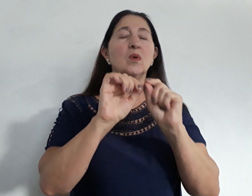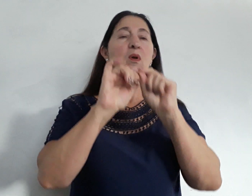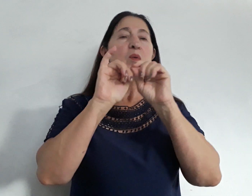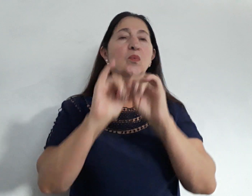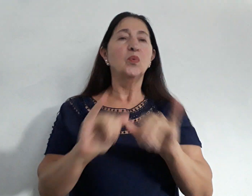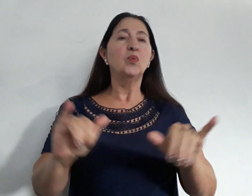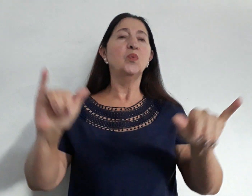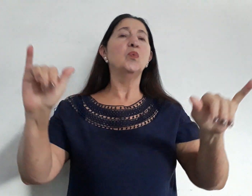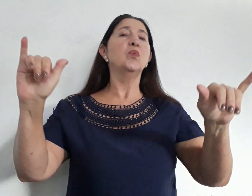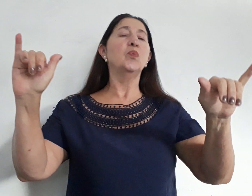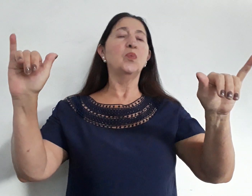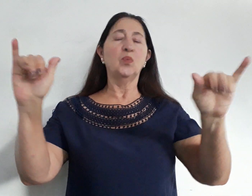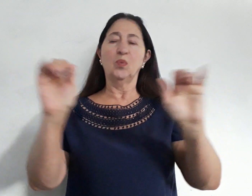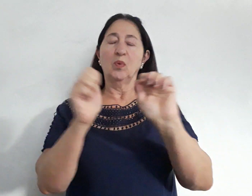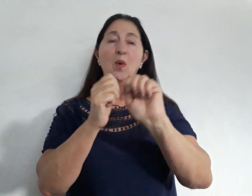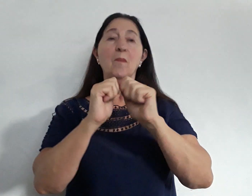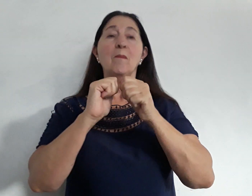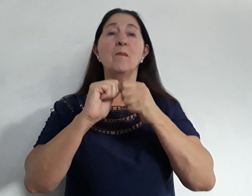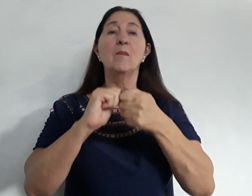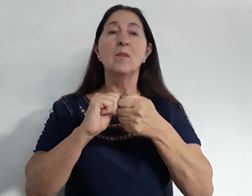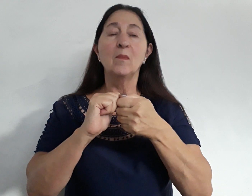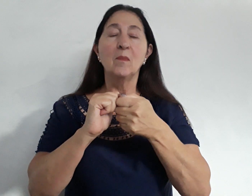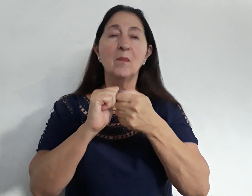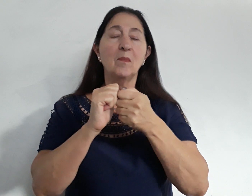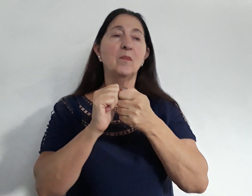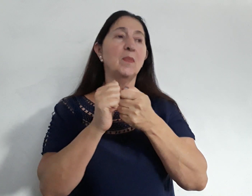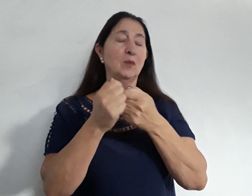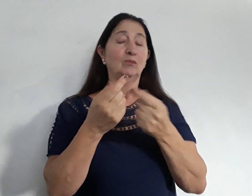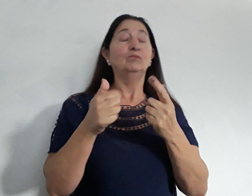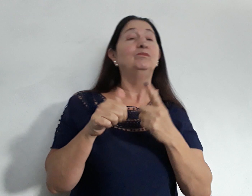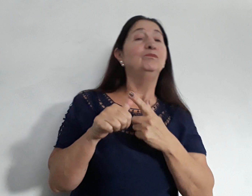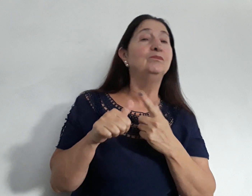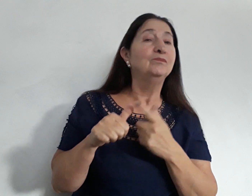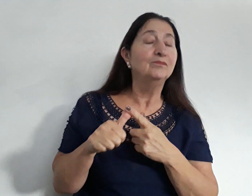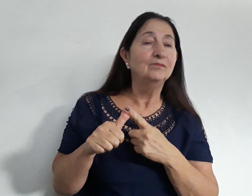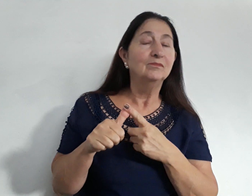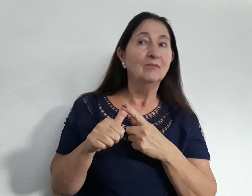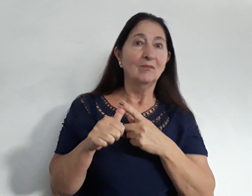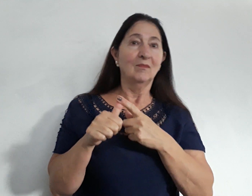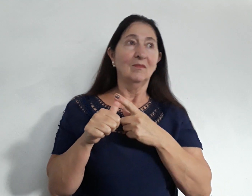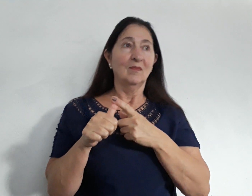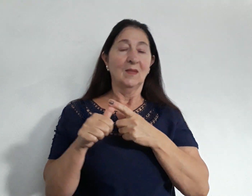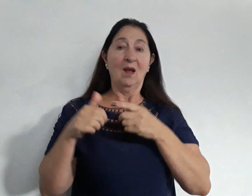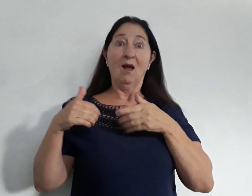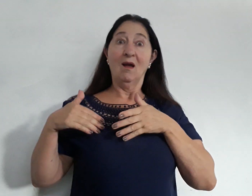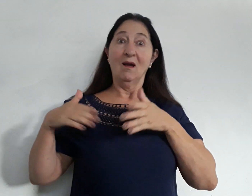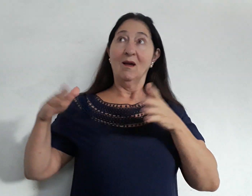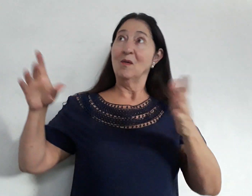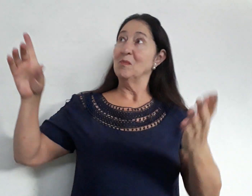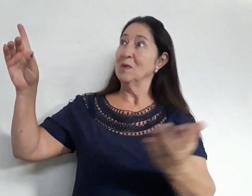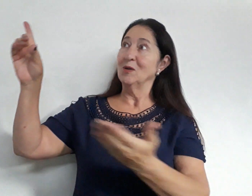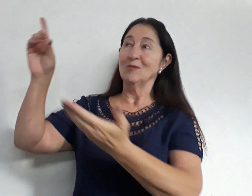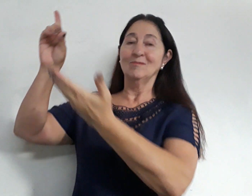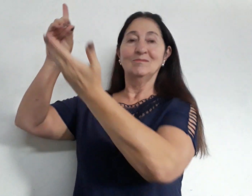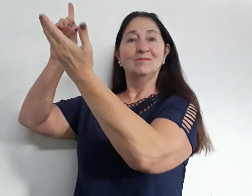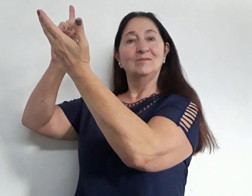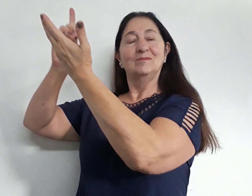pães. De que maneira? Primeiro, abrindo-se a graça divina. A igreja é